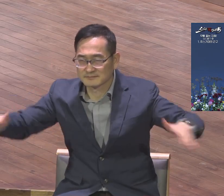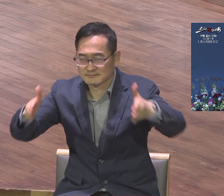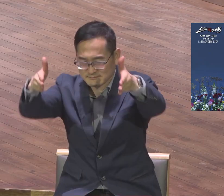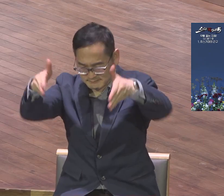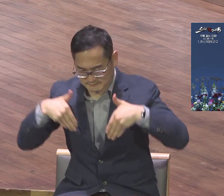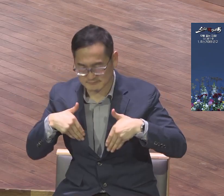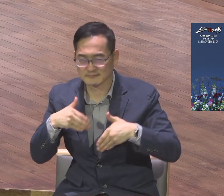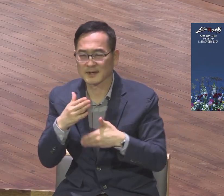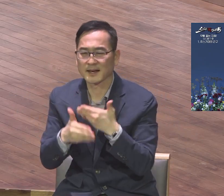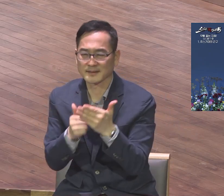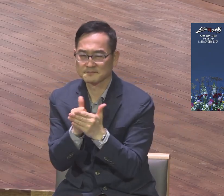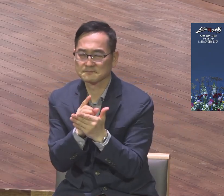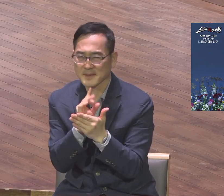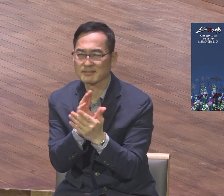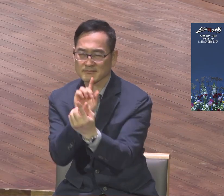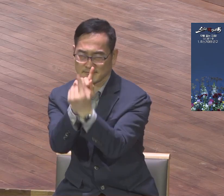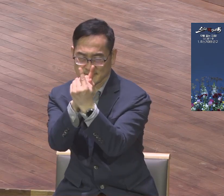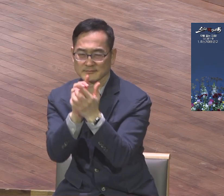벽을 향하여.